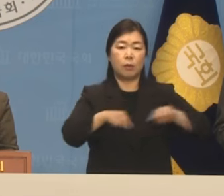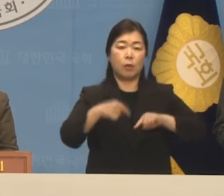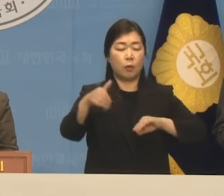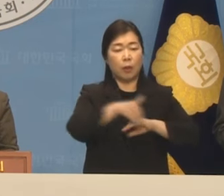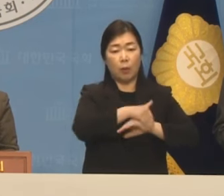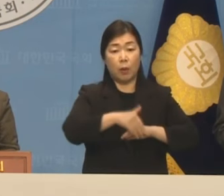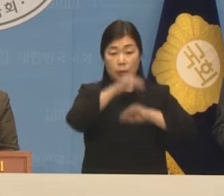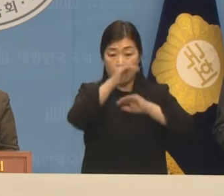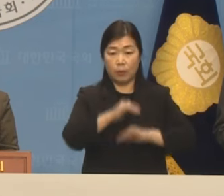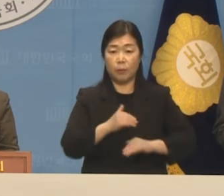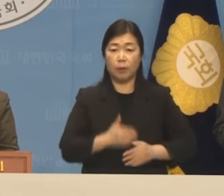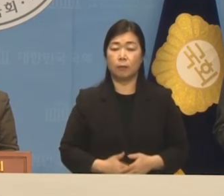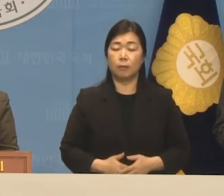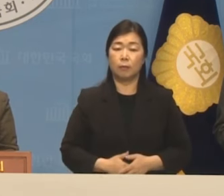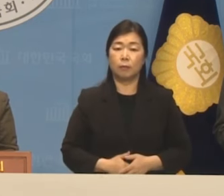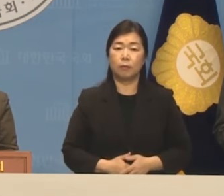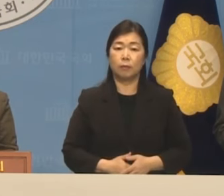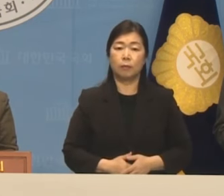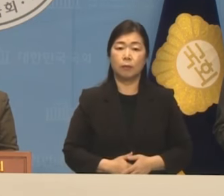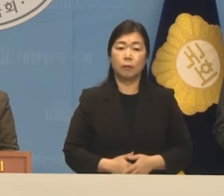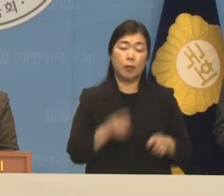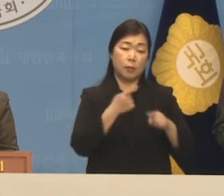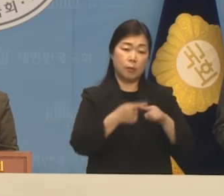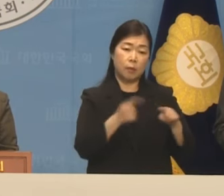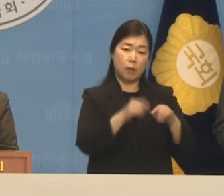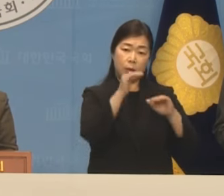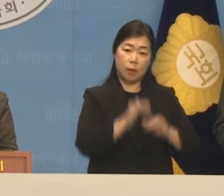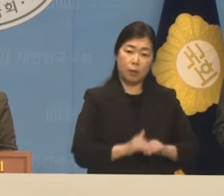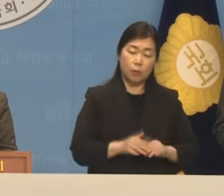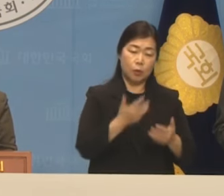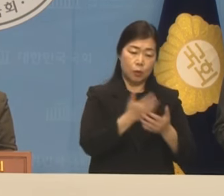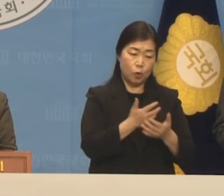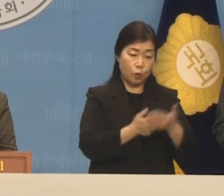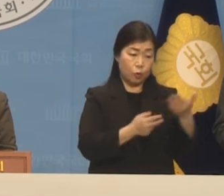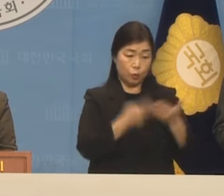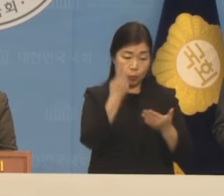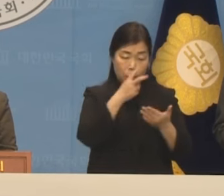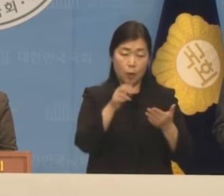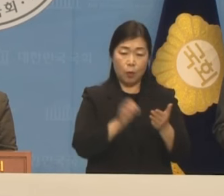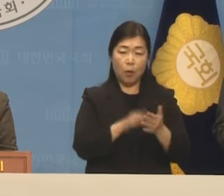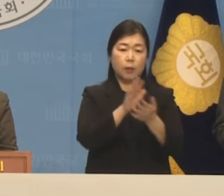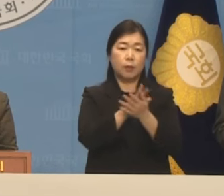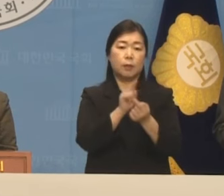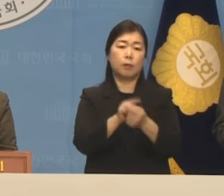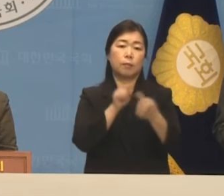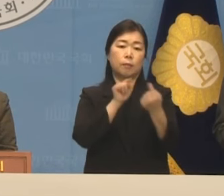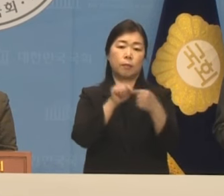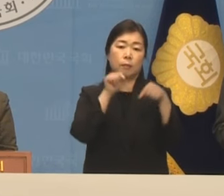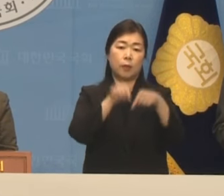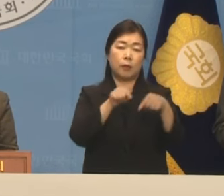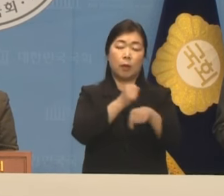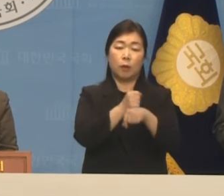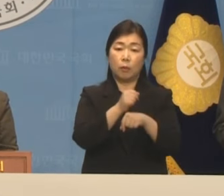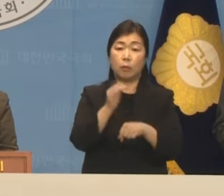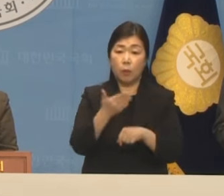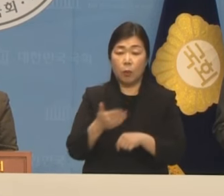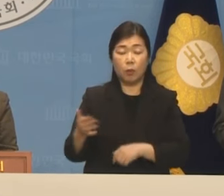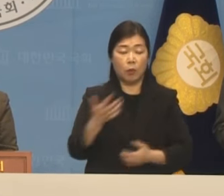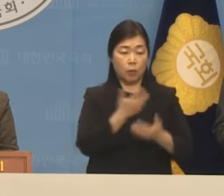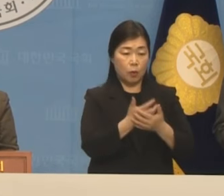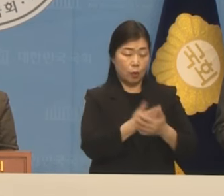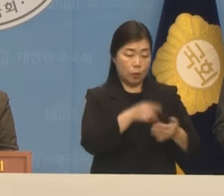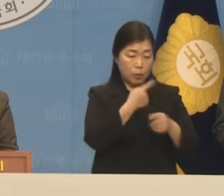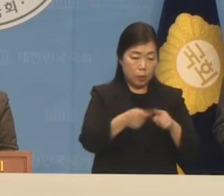등이다. 국민 후보 심사는 서류 전형과 면접 심사로 이루어지며 서류